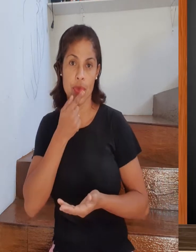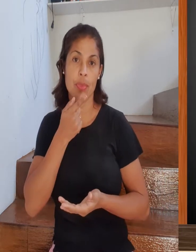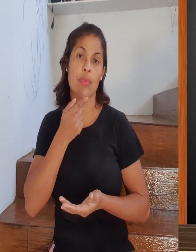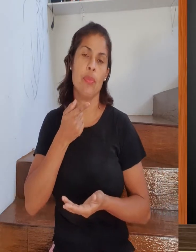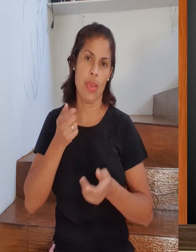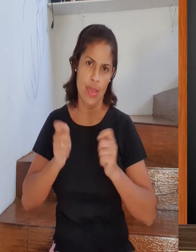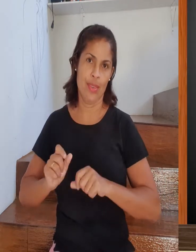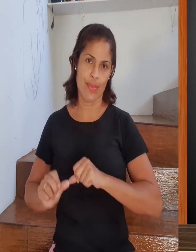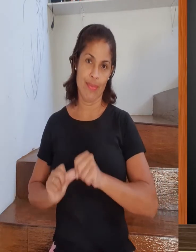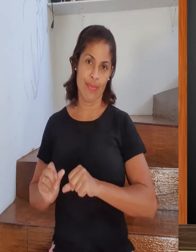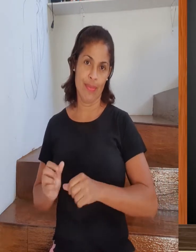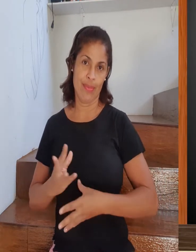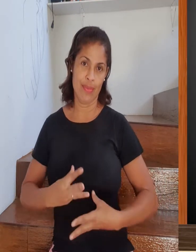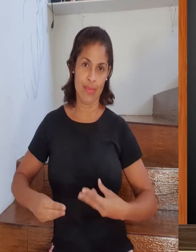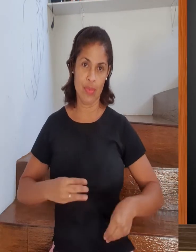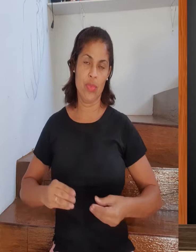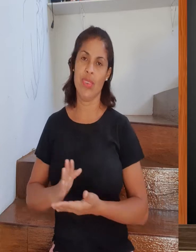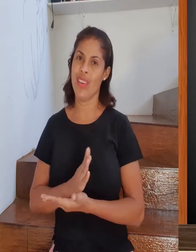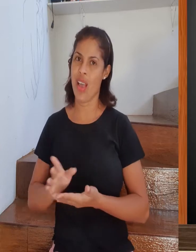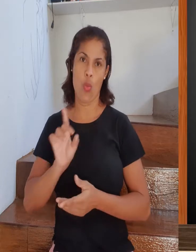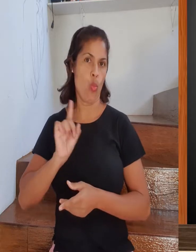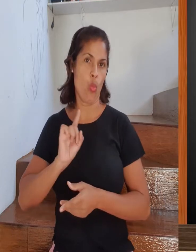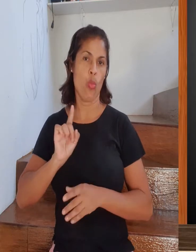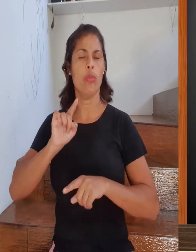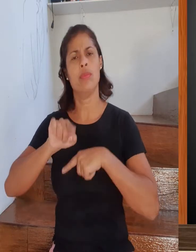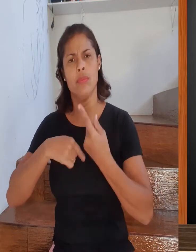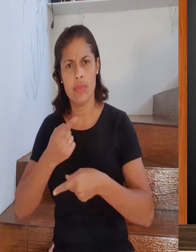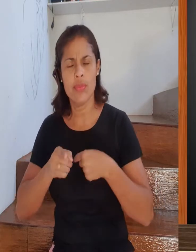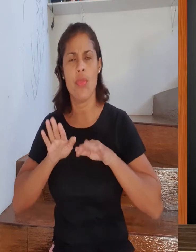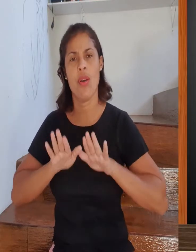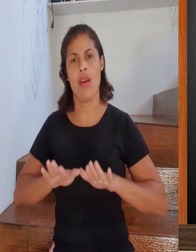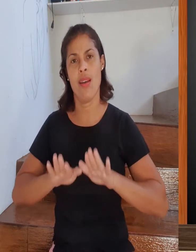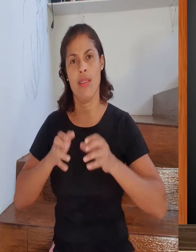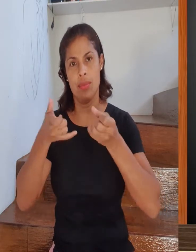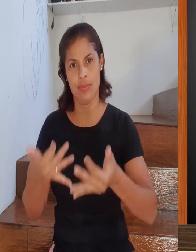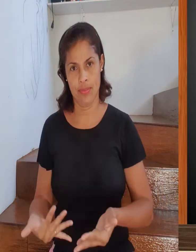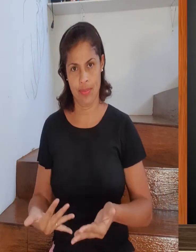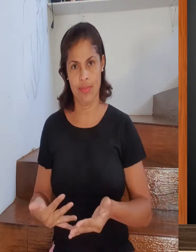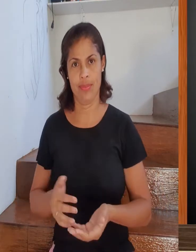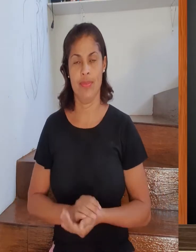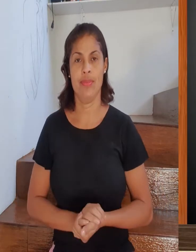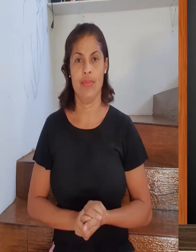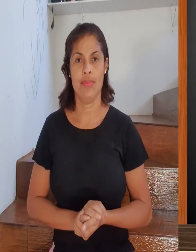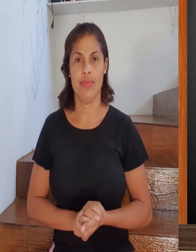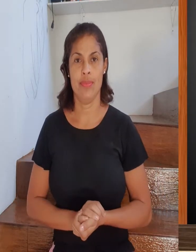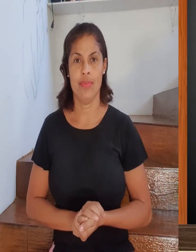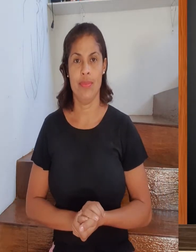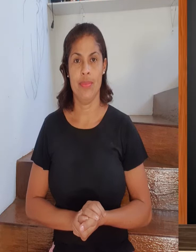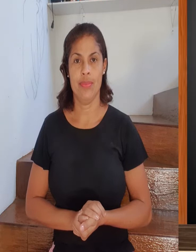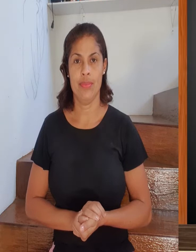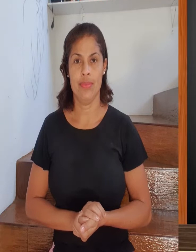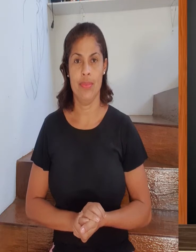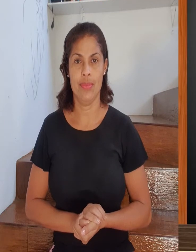parcela do medicamento é biotransformado, outra não. Mas tudo isso vai ser visto com muita calma.